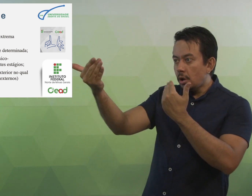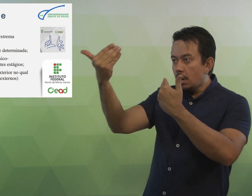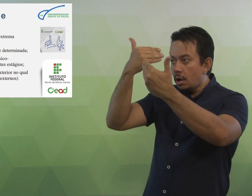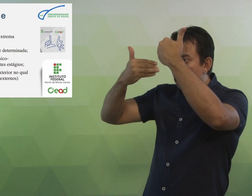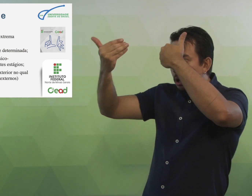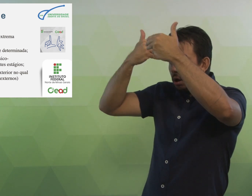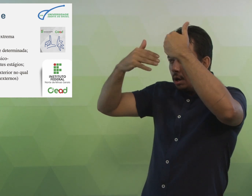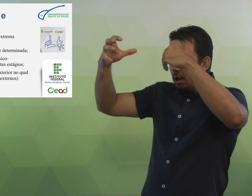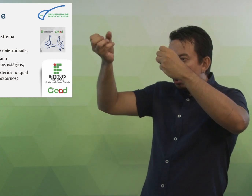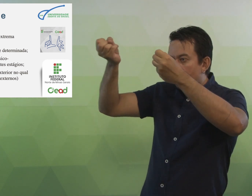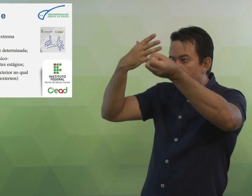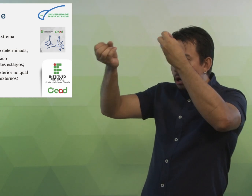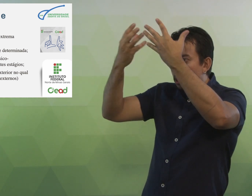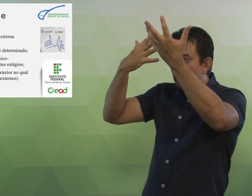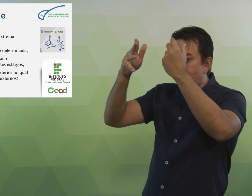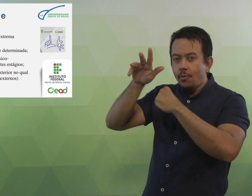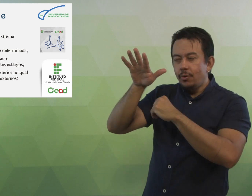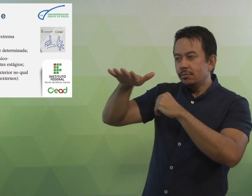Então, são